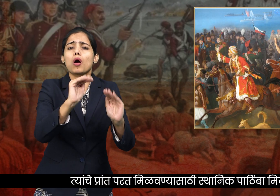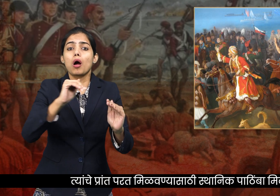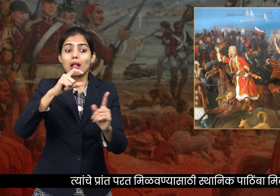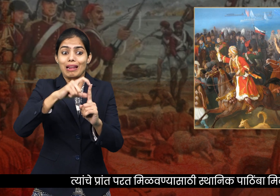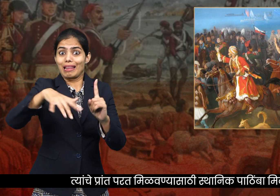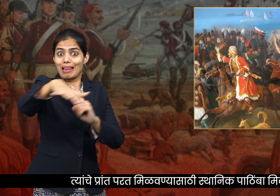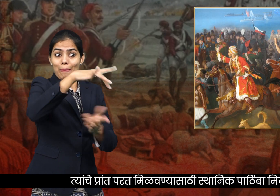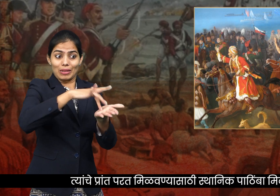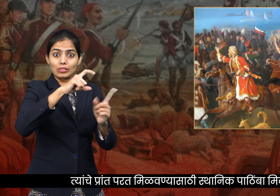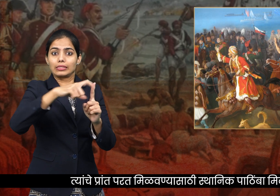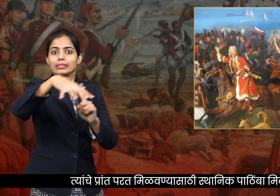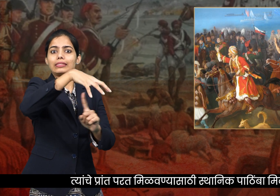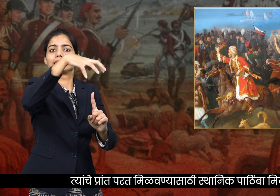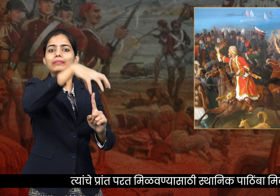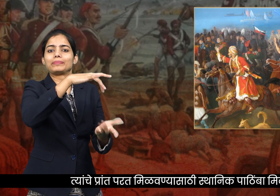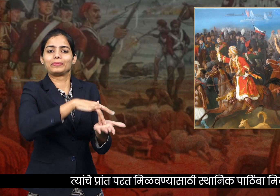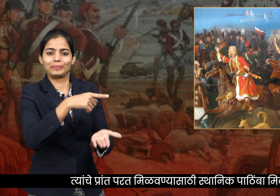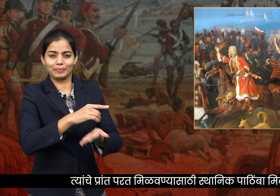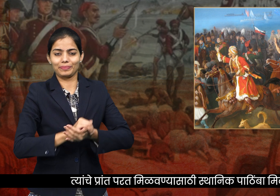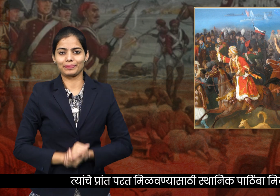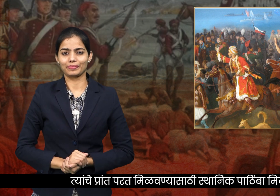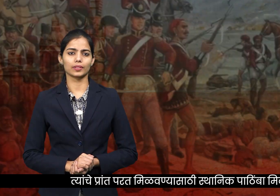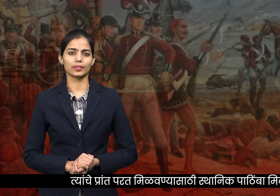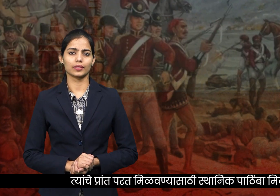स्थानिक पाठिंबा मिळवत होते.